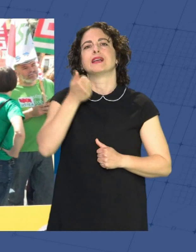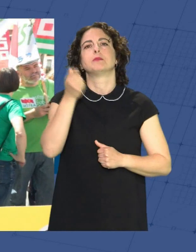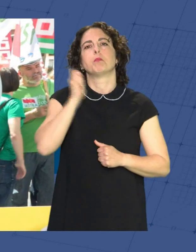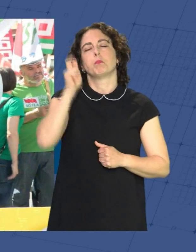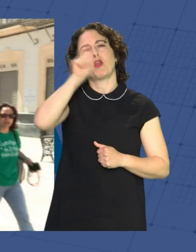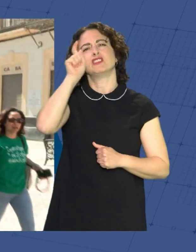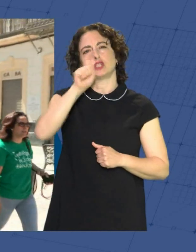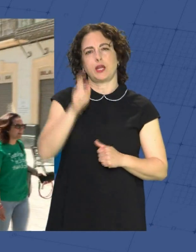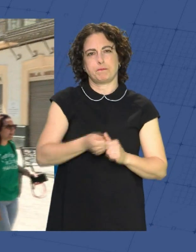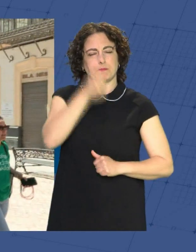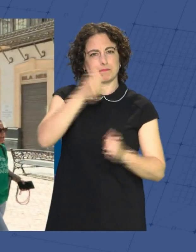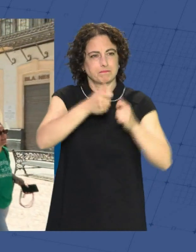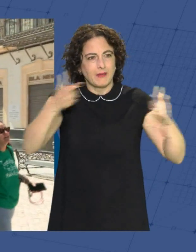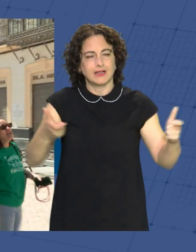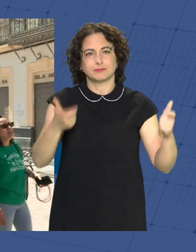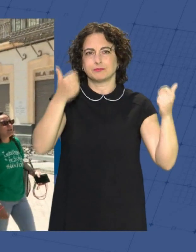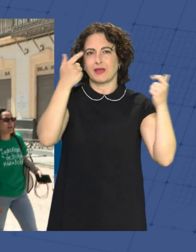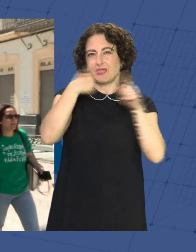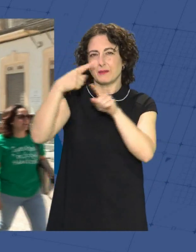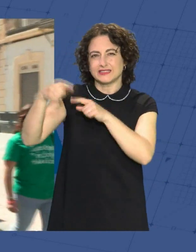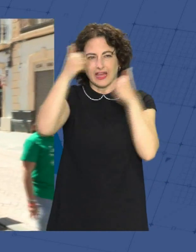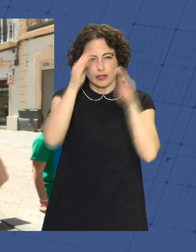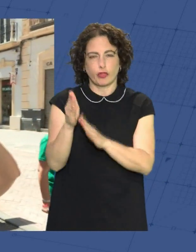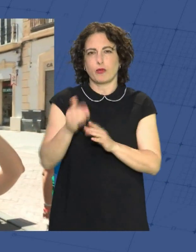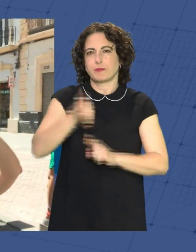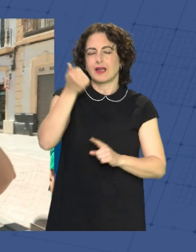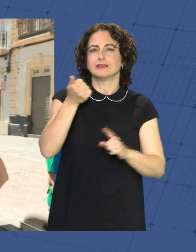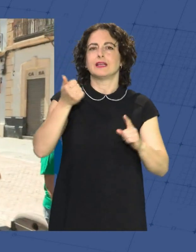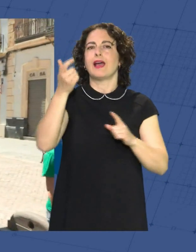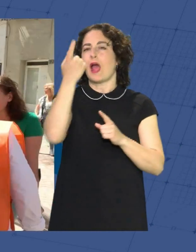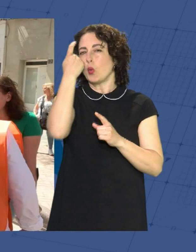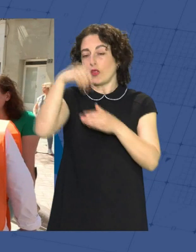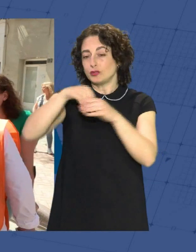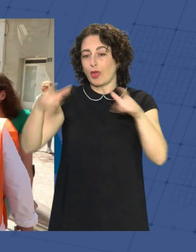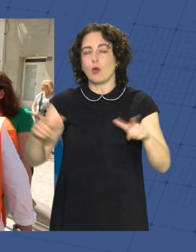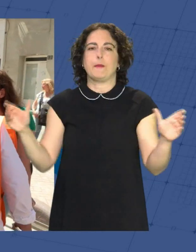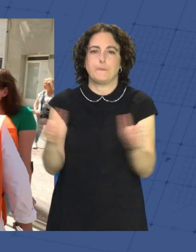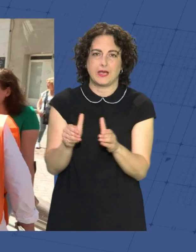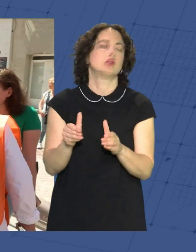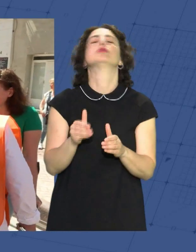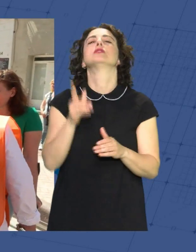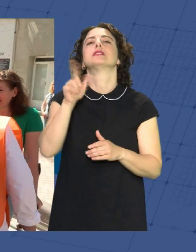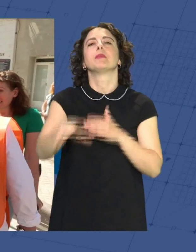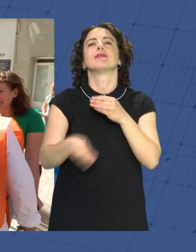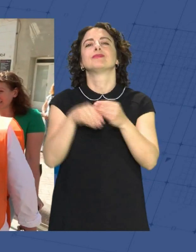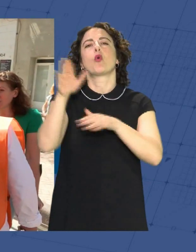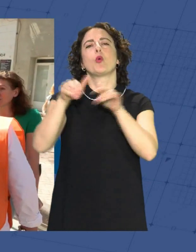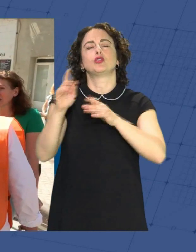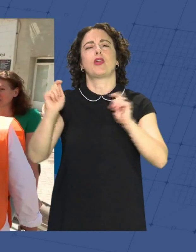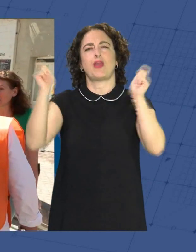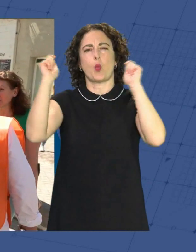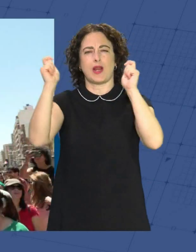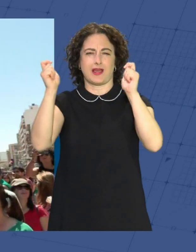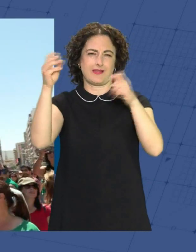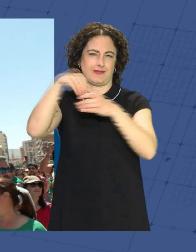profesorado que puedan atender la atención a la diversidad, bajar la ratio. Protesta que se ha sumado a la convocatoria de huelga en los centros